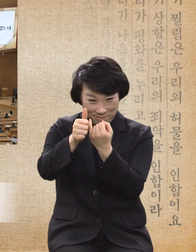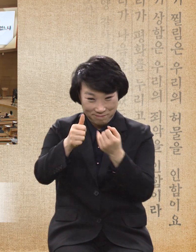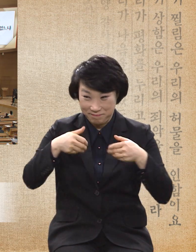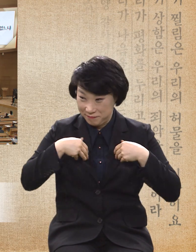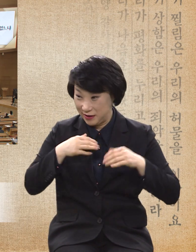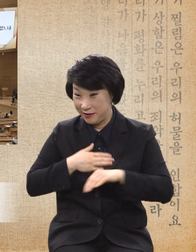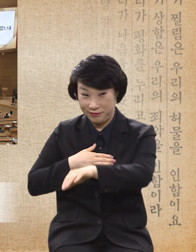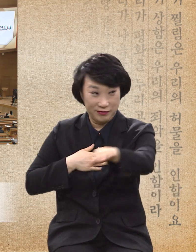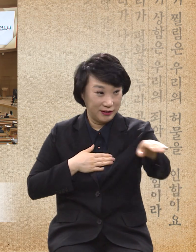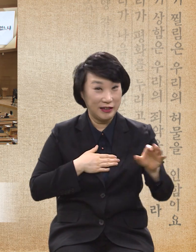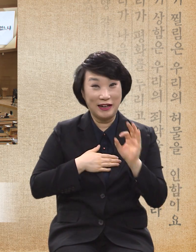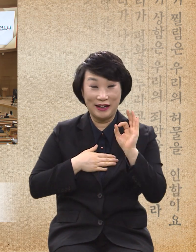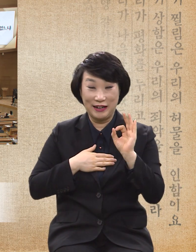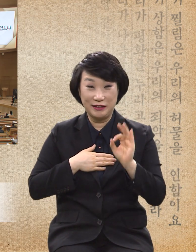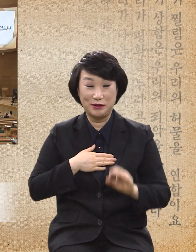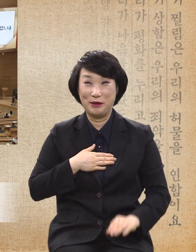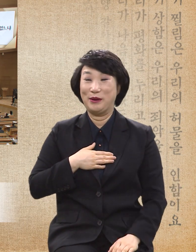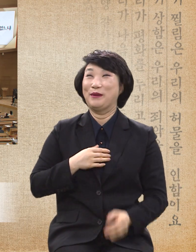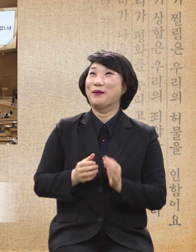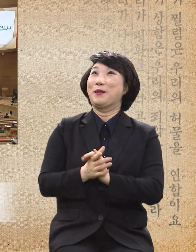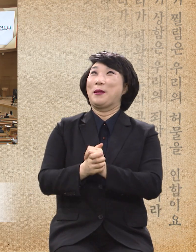사람들이.